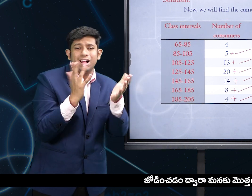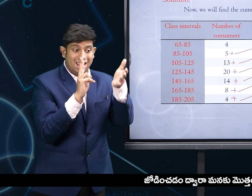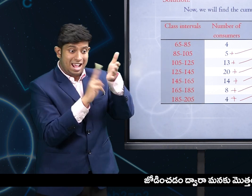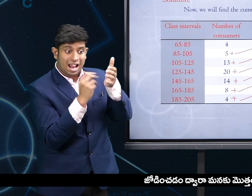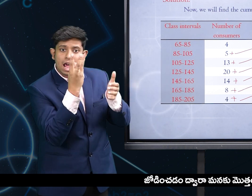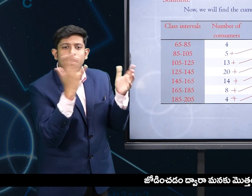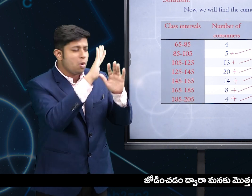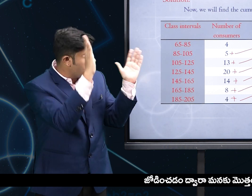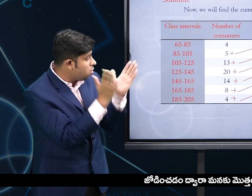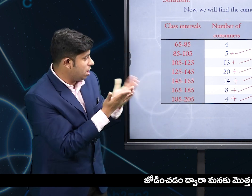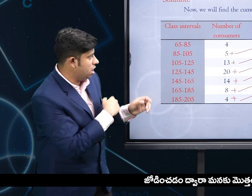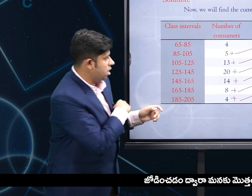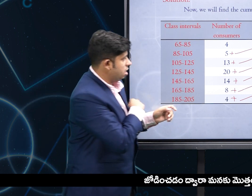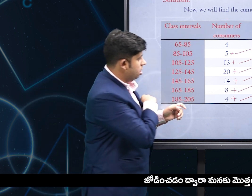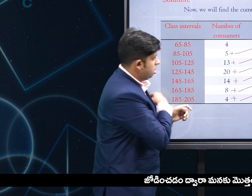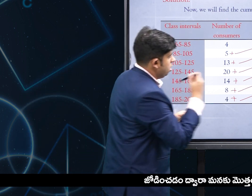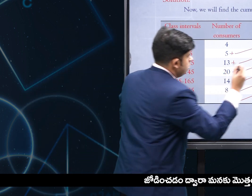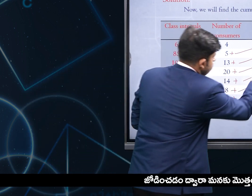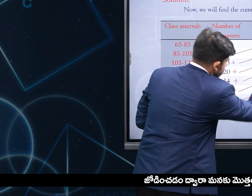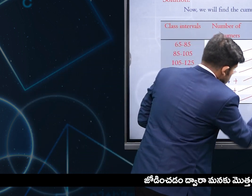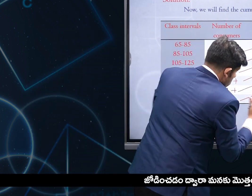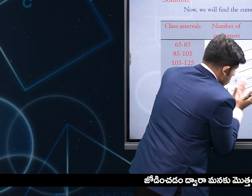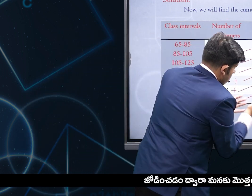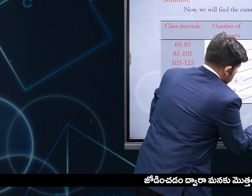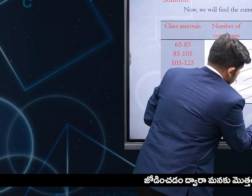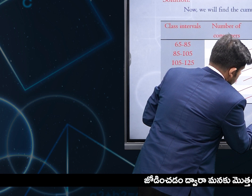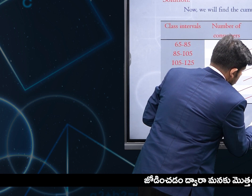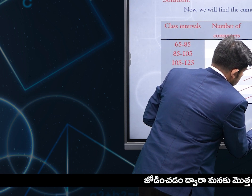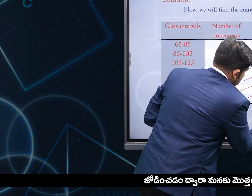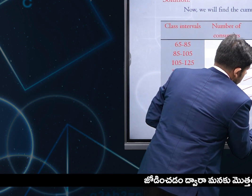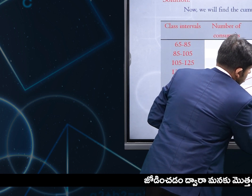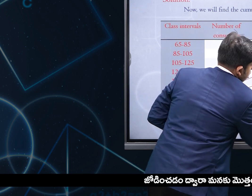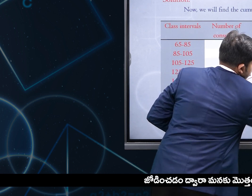జోడించడం ద్వారా మనకు మొత్తం n 68 వస్తుంది.